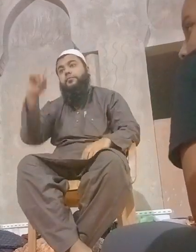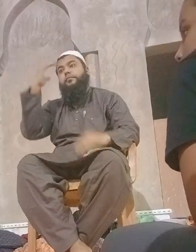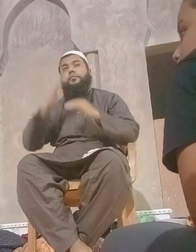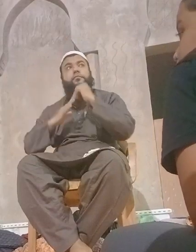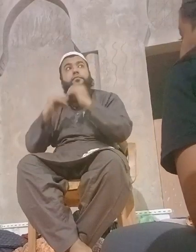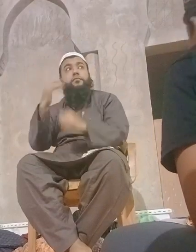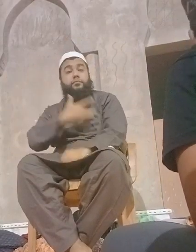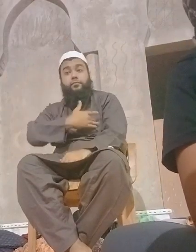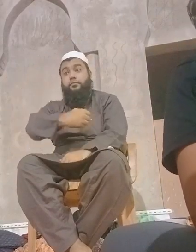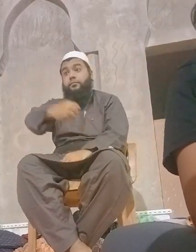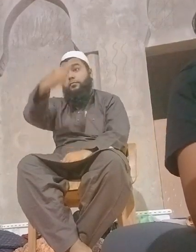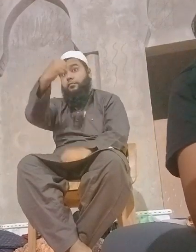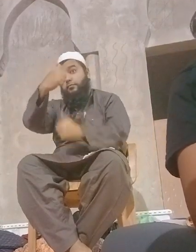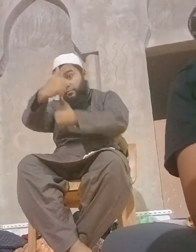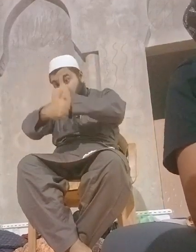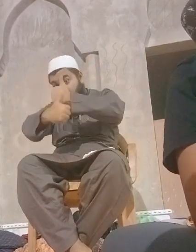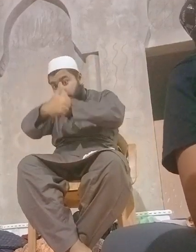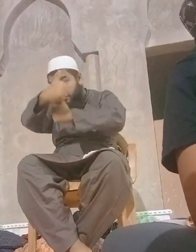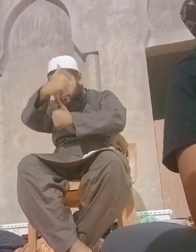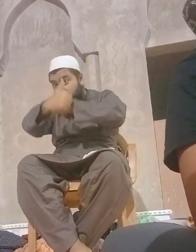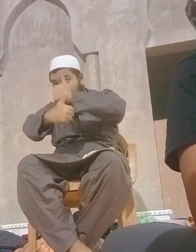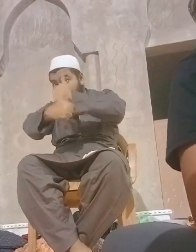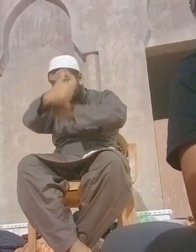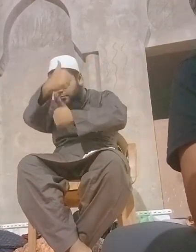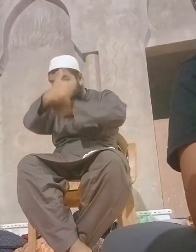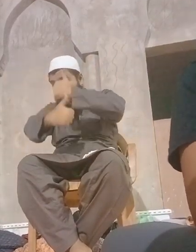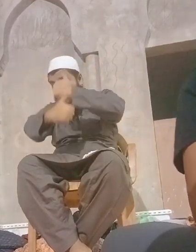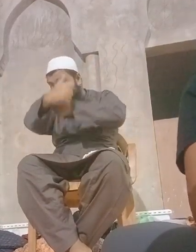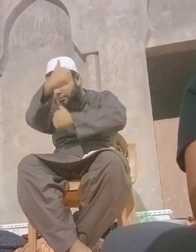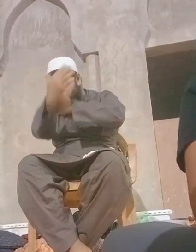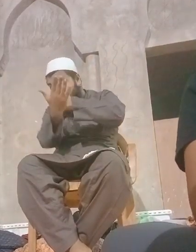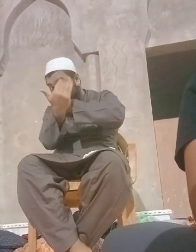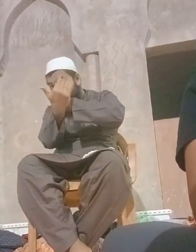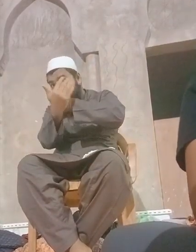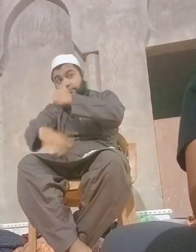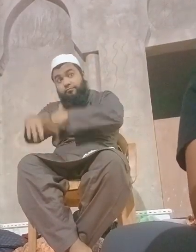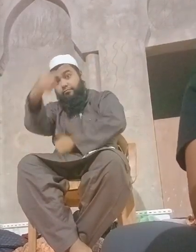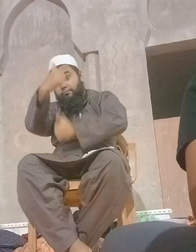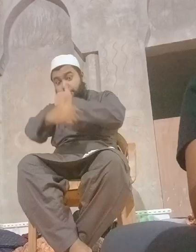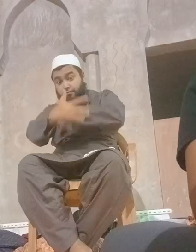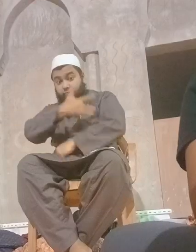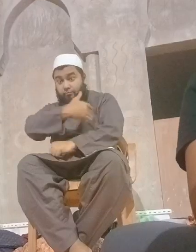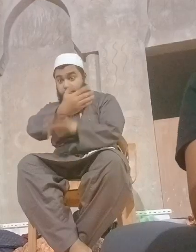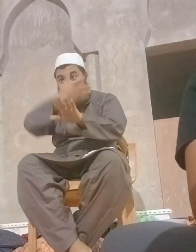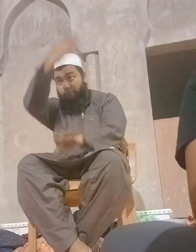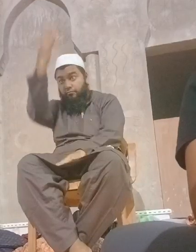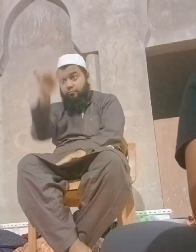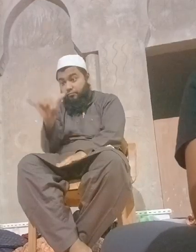ইমানের পরীক্ষা নিয়েছে। যার ইমান খুব মজবুত হবে সে কিন্তু খুব খুশির সাথে